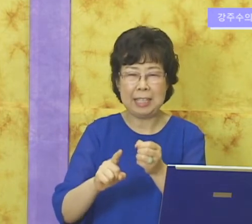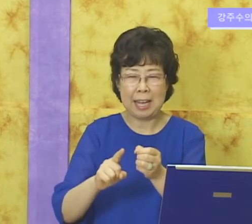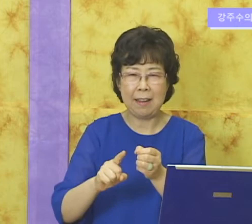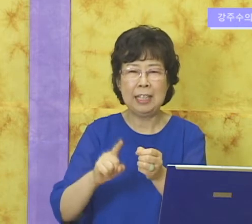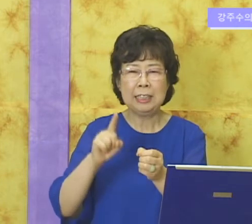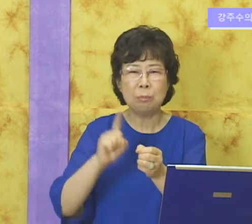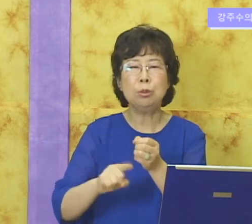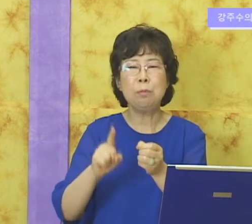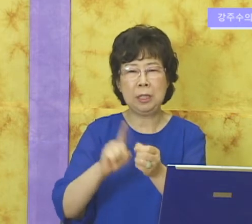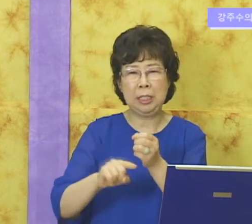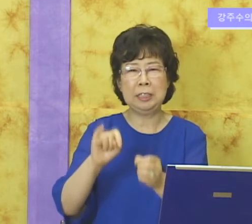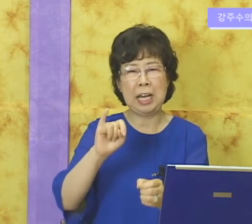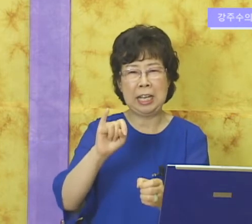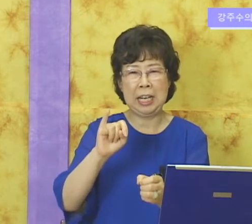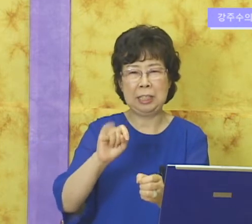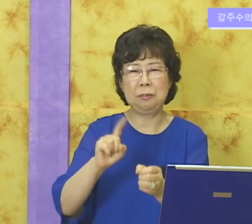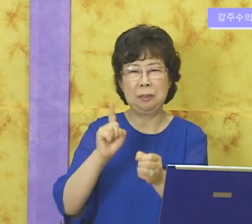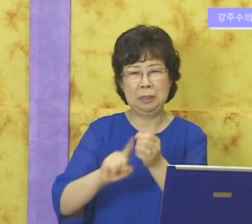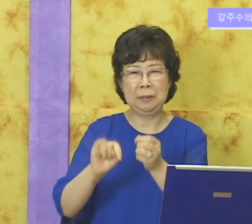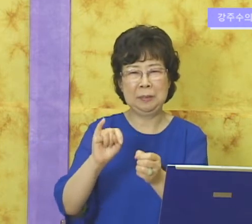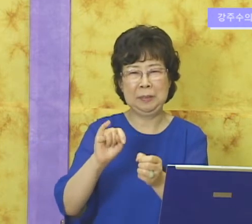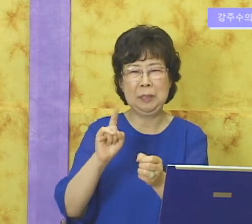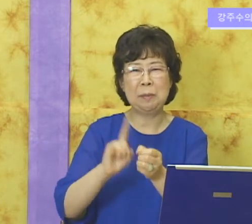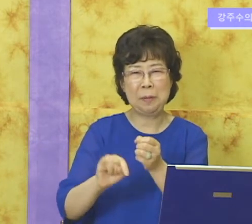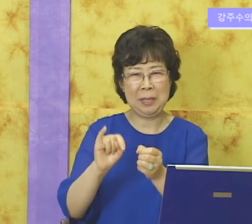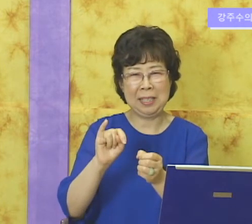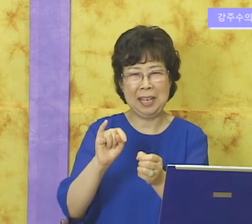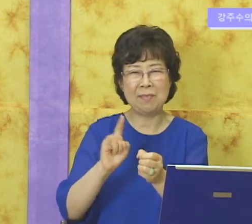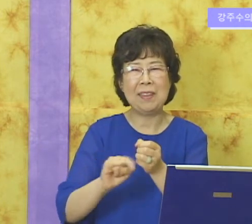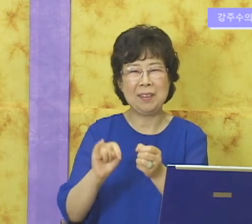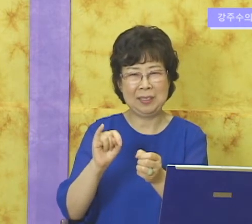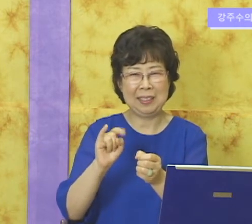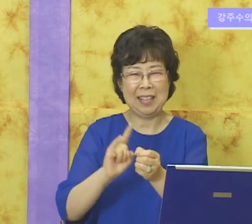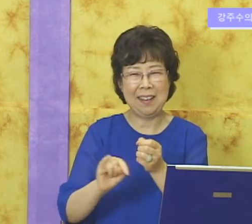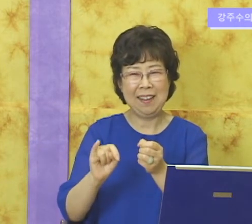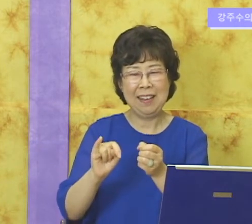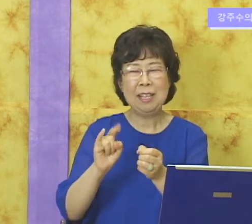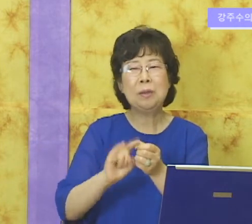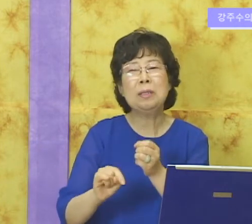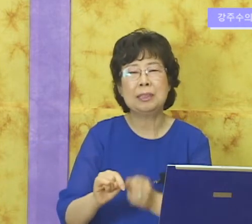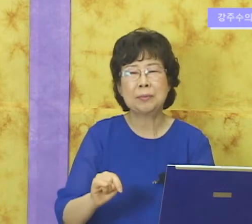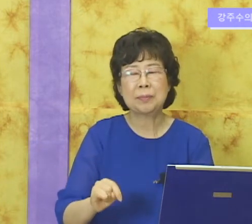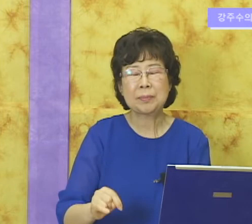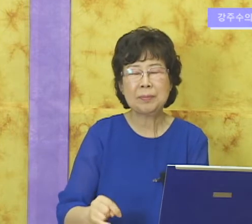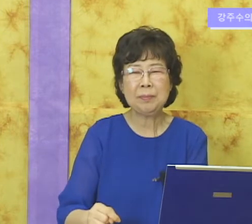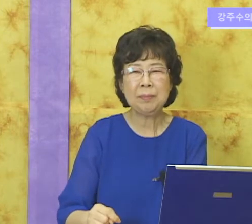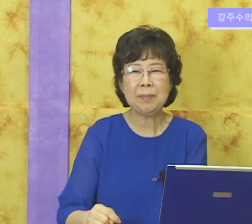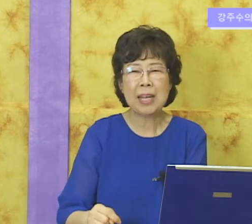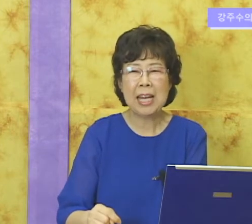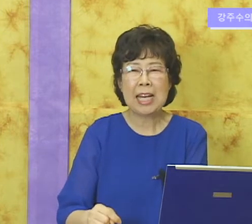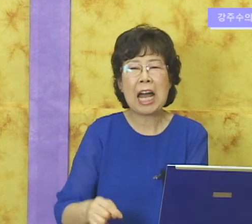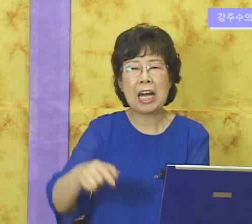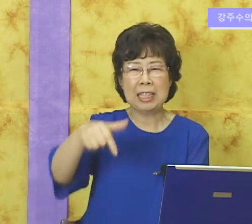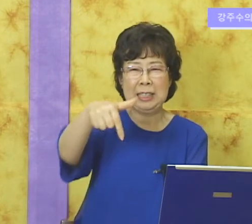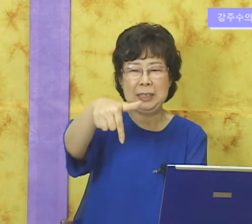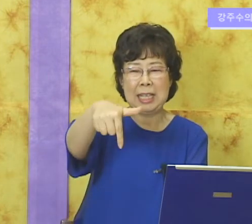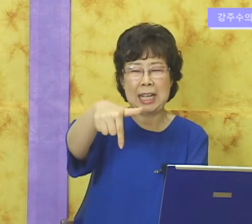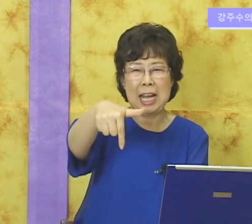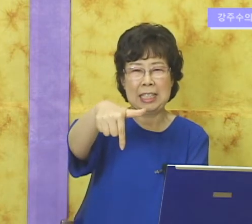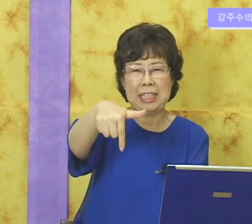사인이에요. 자 불교 믿는 여자 이래가지고 저보고 이렇게 만들어줬어요. 또는 강 해서 자 강